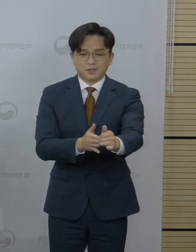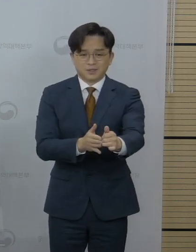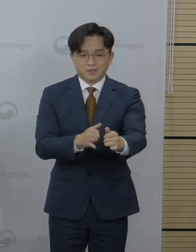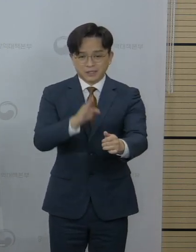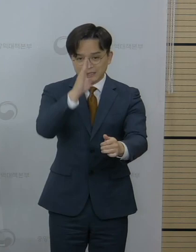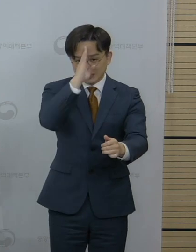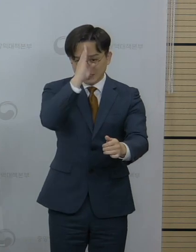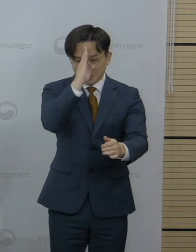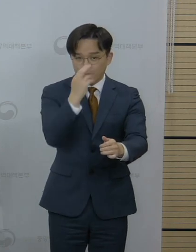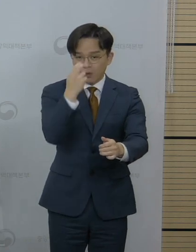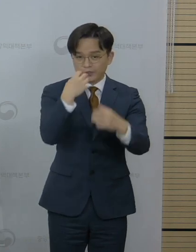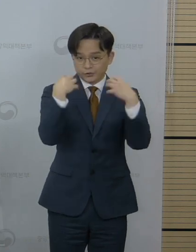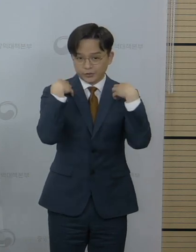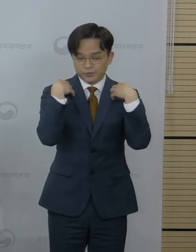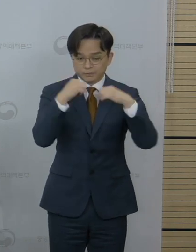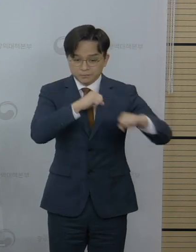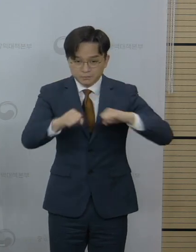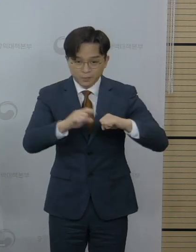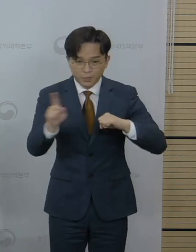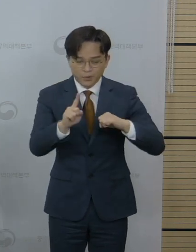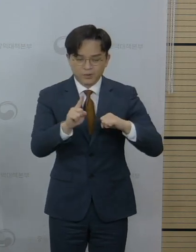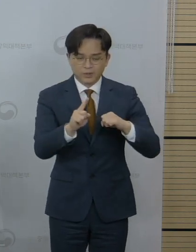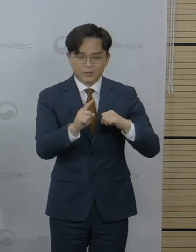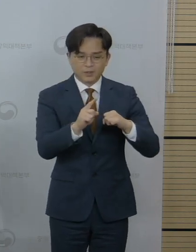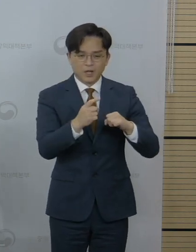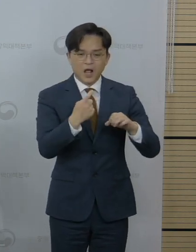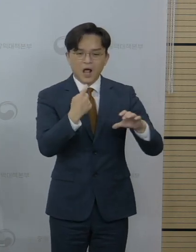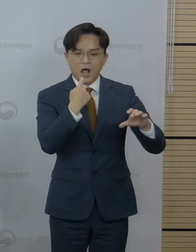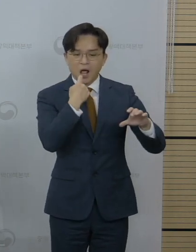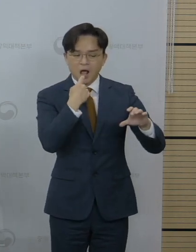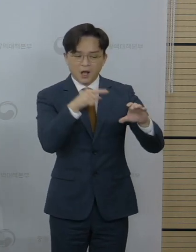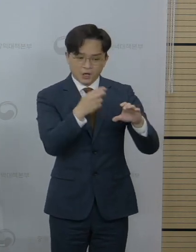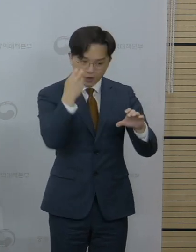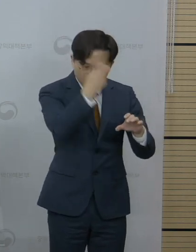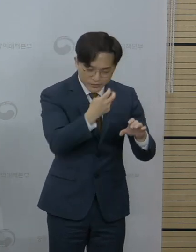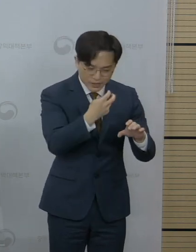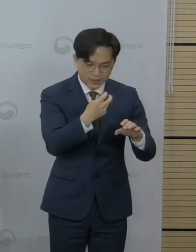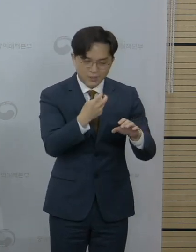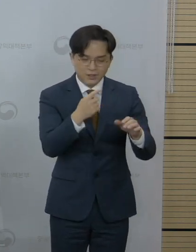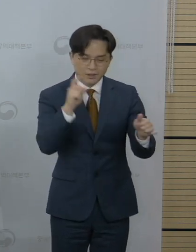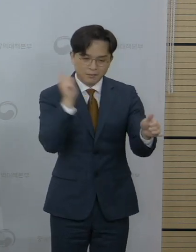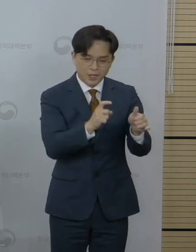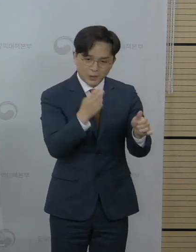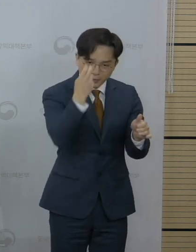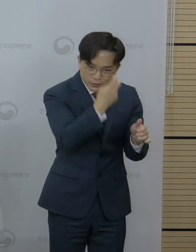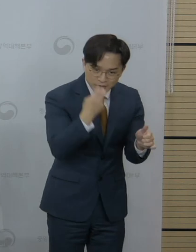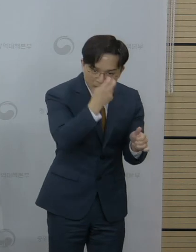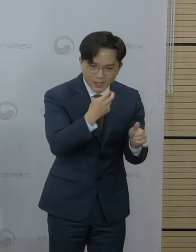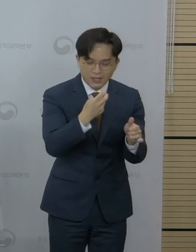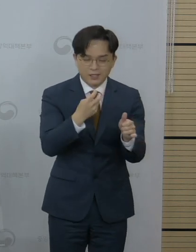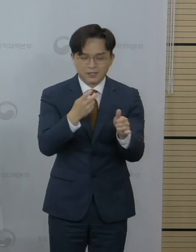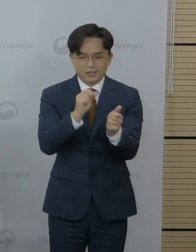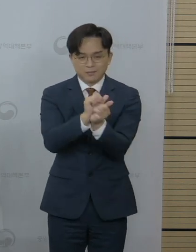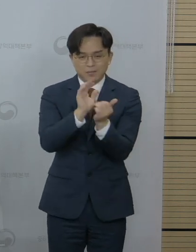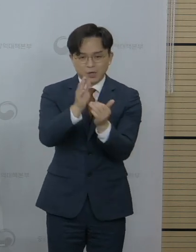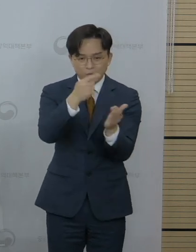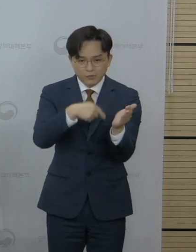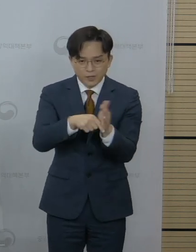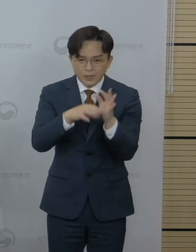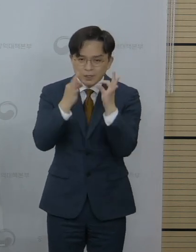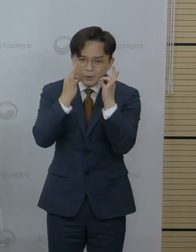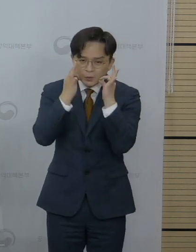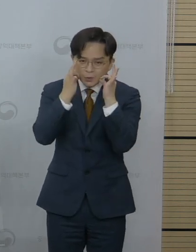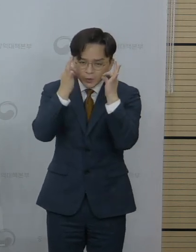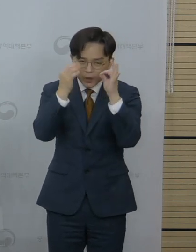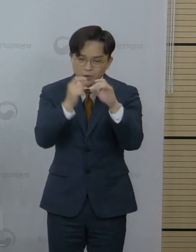역학조사 그리고 의료 병상의 확보, 백신의 확보와 접종 계획 마련 등 방역 조치에 더욱